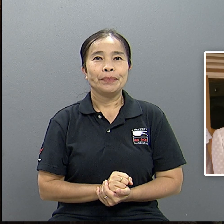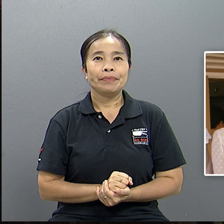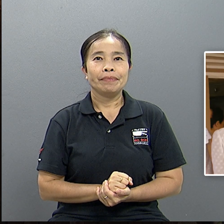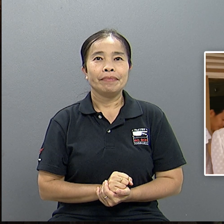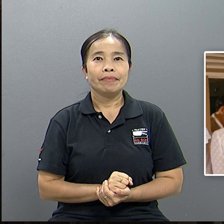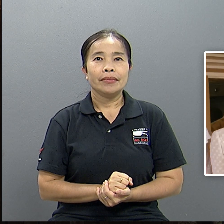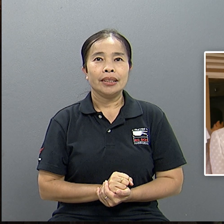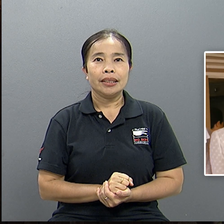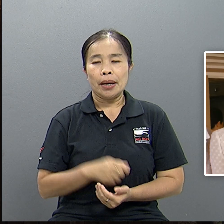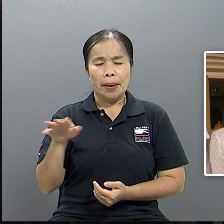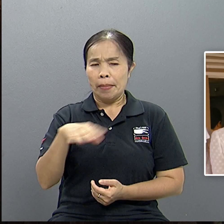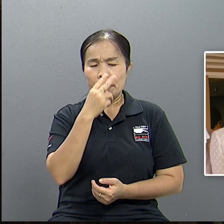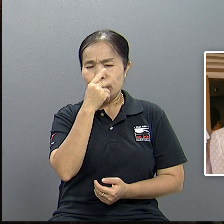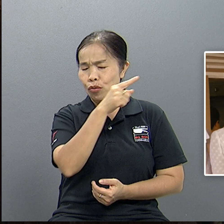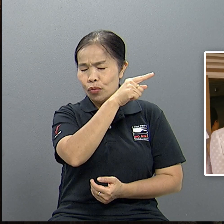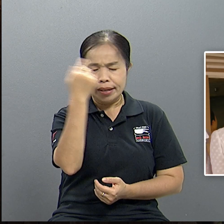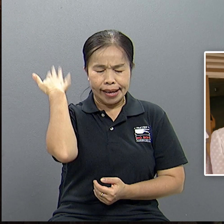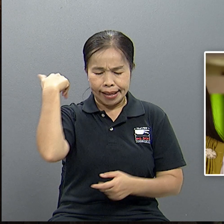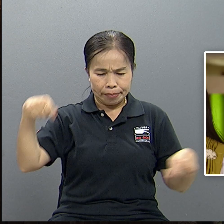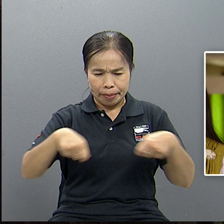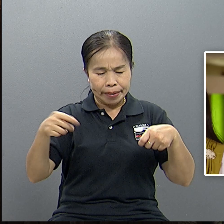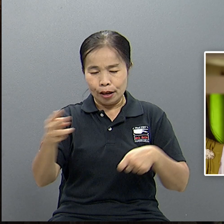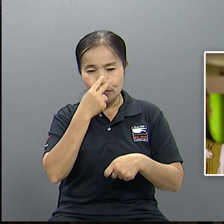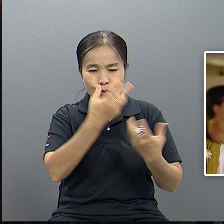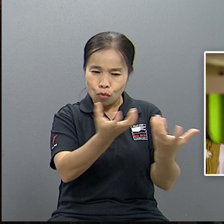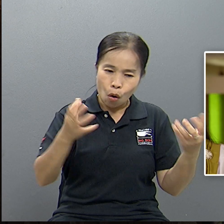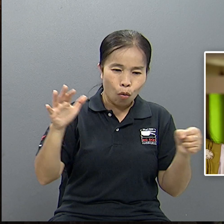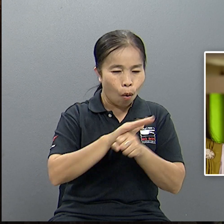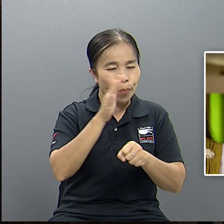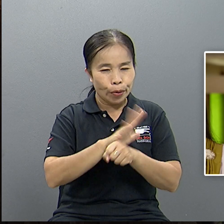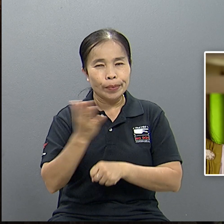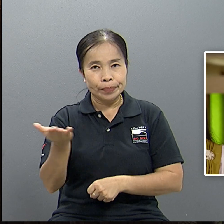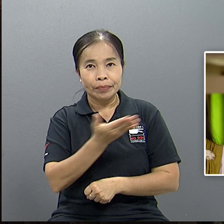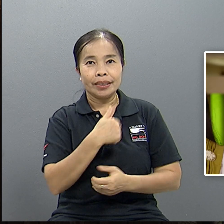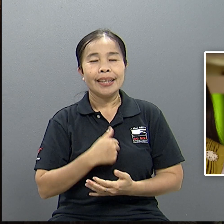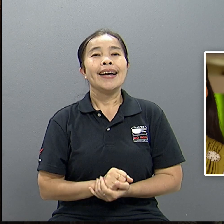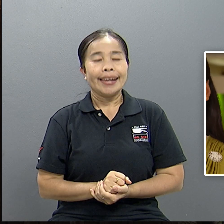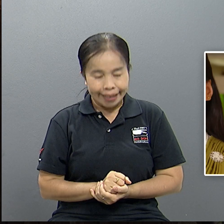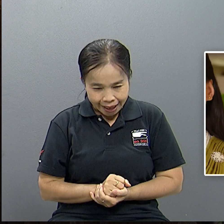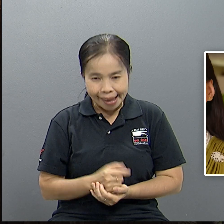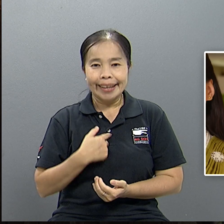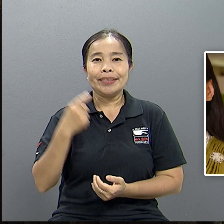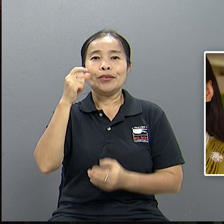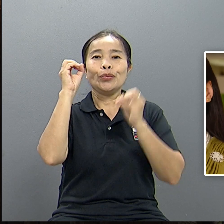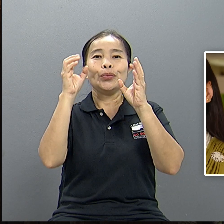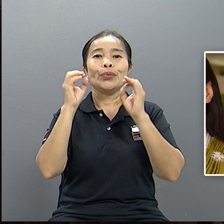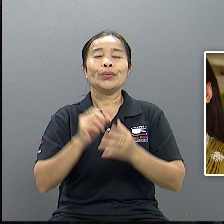รีบไปดูข้าวของเถิดแม่อ่อน เจ้าค่ะคุณ